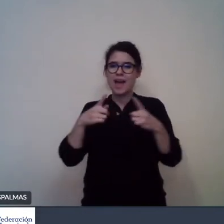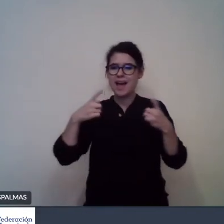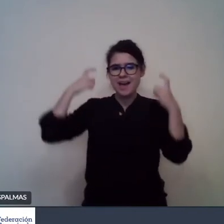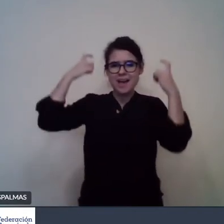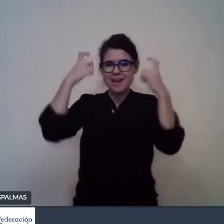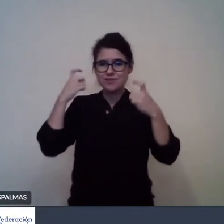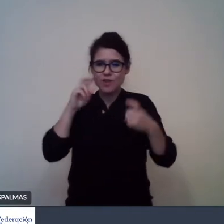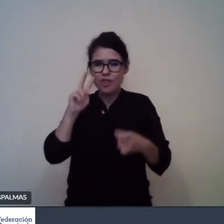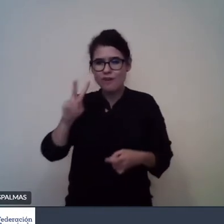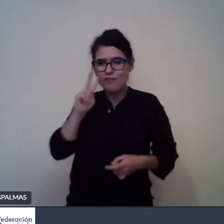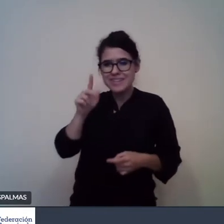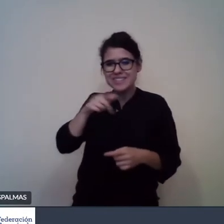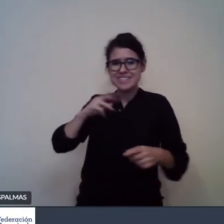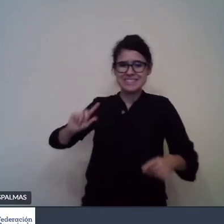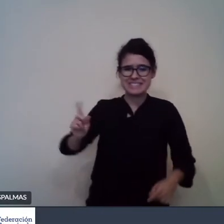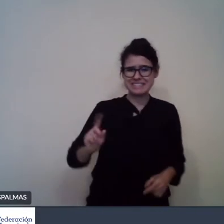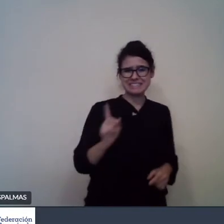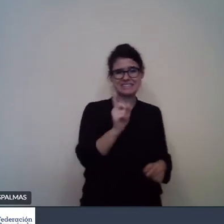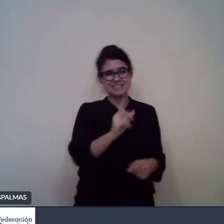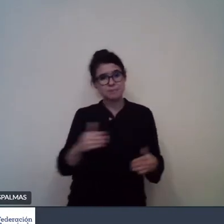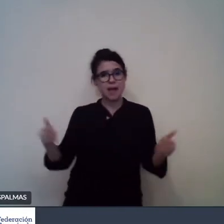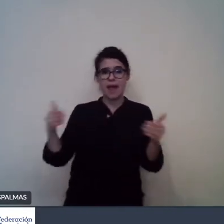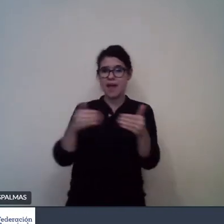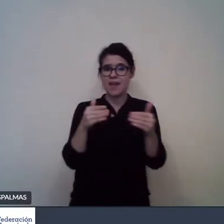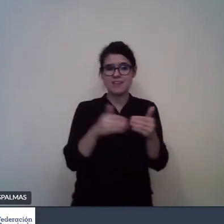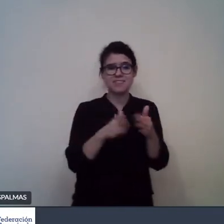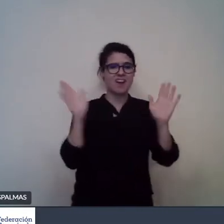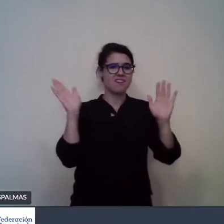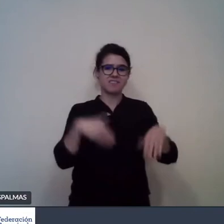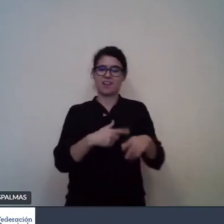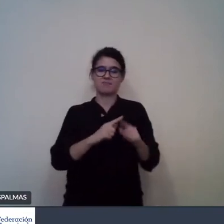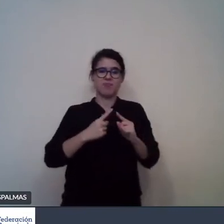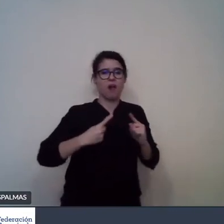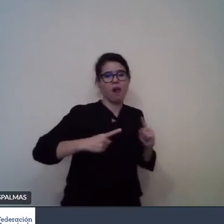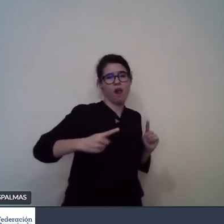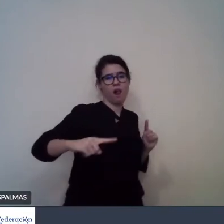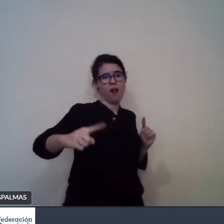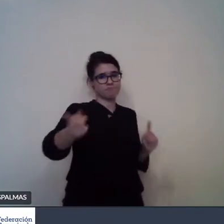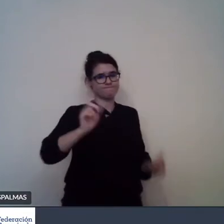que hace este jugador para intentar llegar al tiro de la esquina, aún así es una distancia demasiado larga.